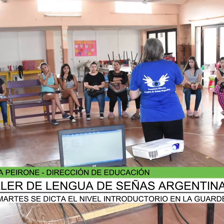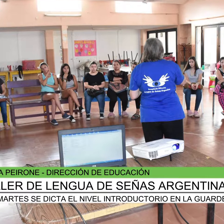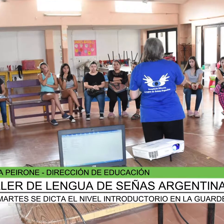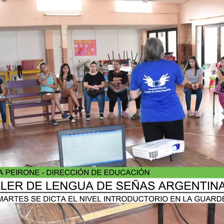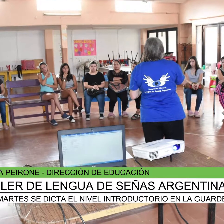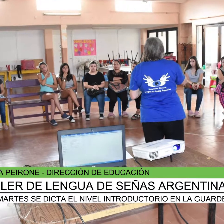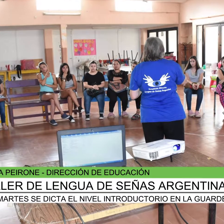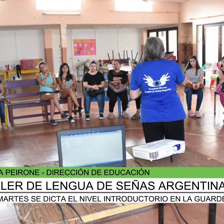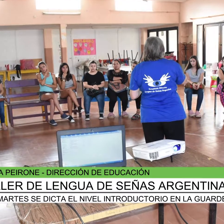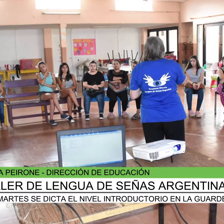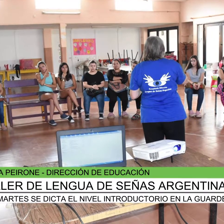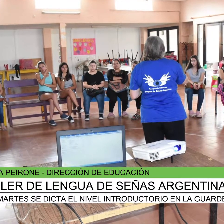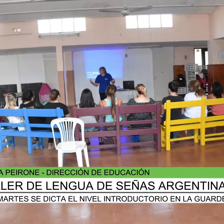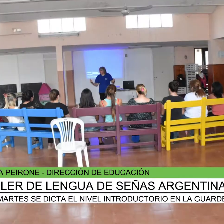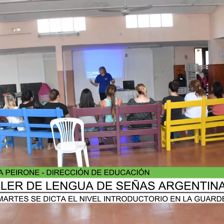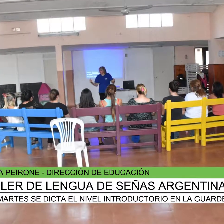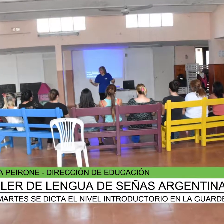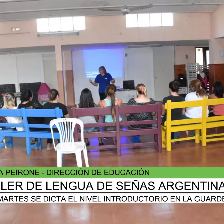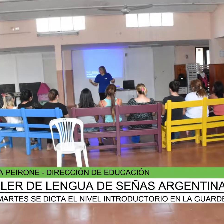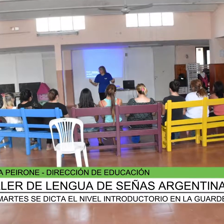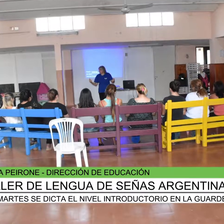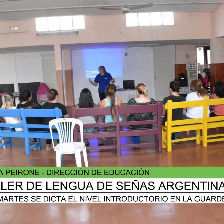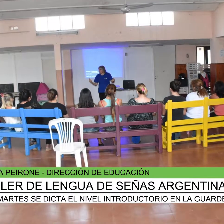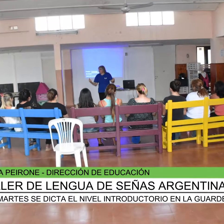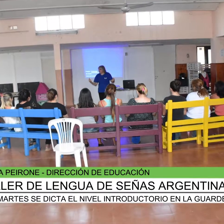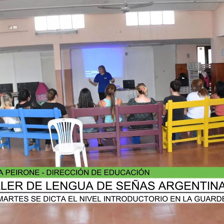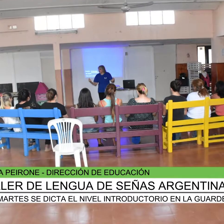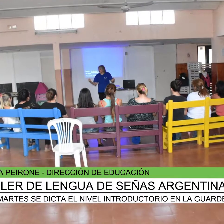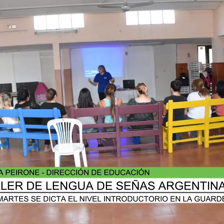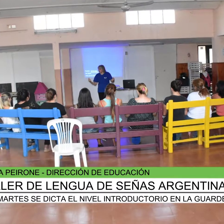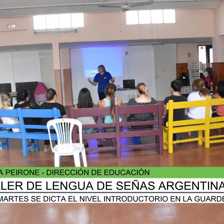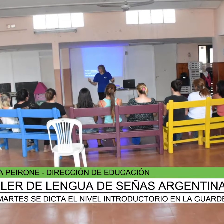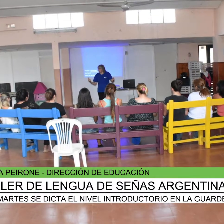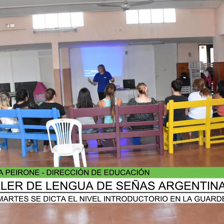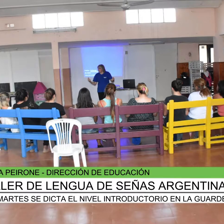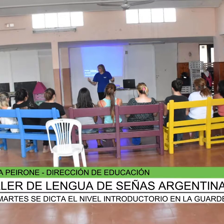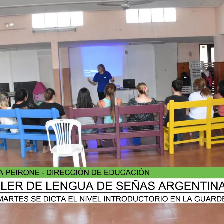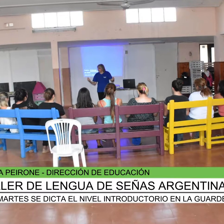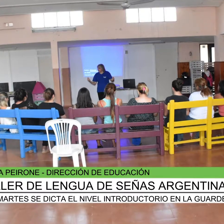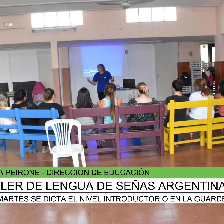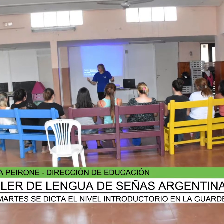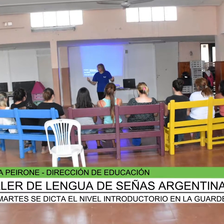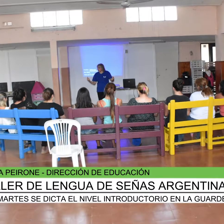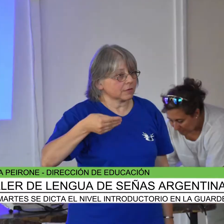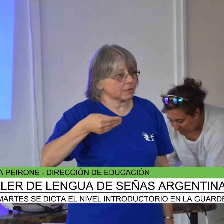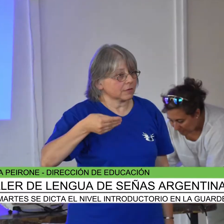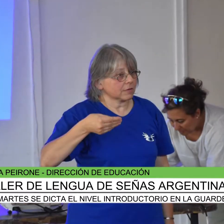sumado en esta oportunidad, en este trayecto, a hacer este periodo del